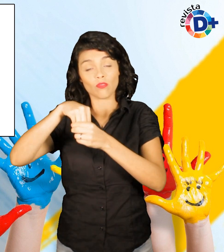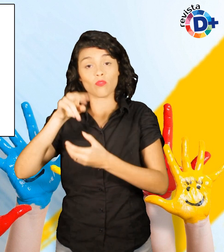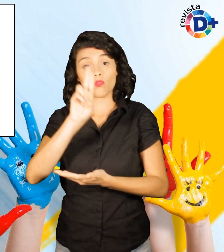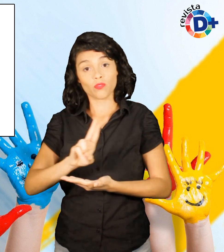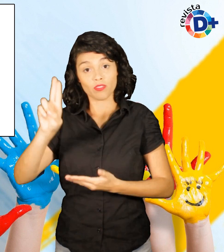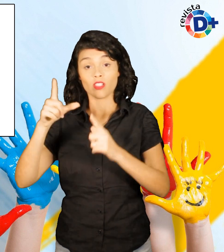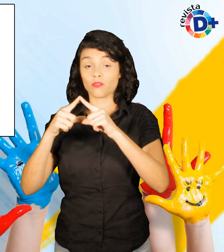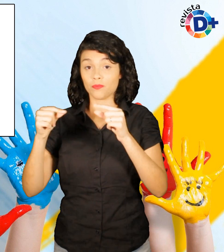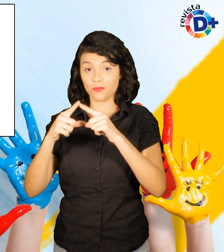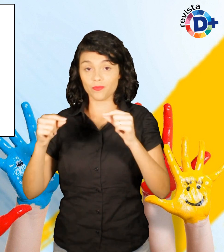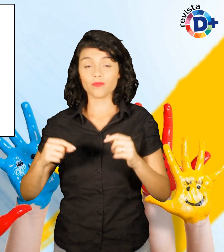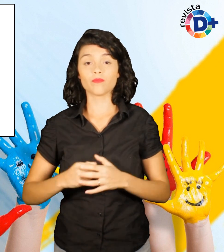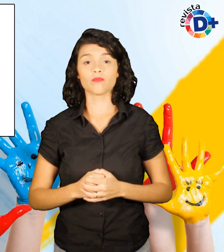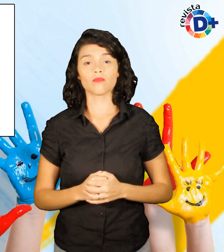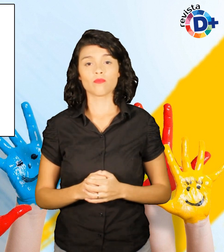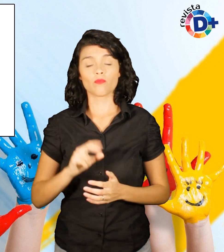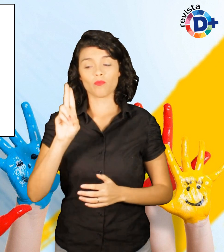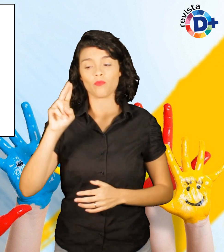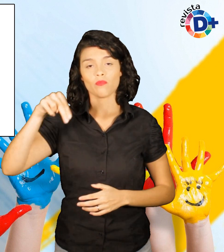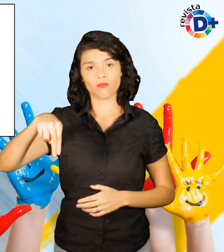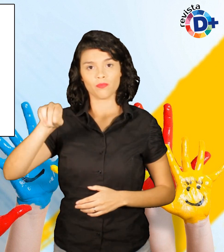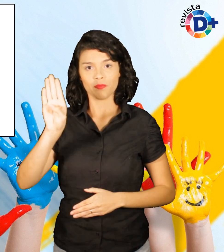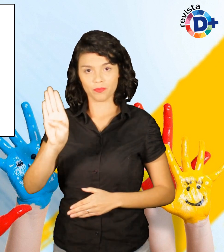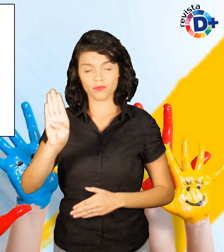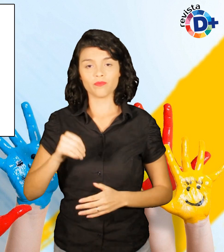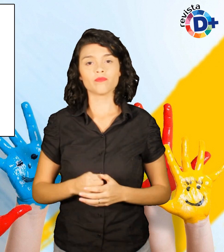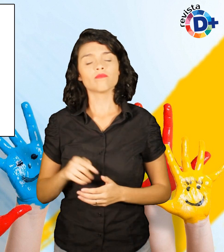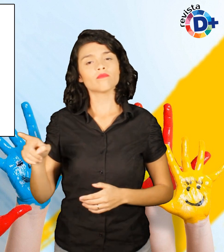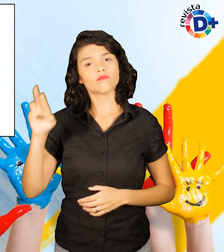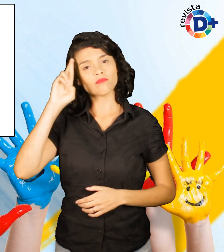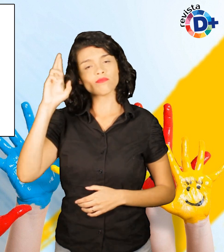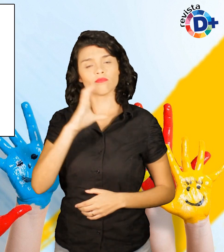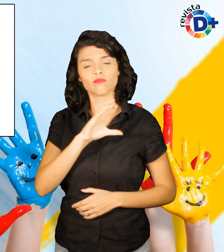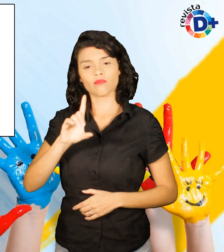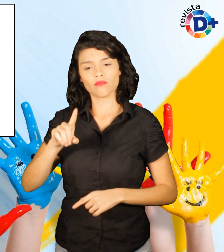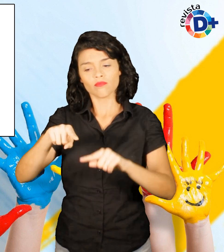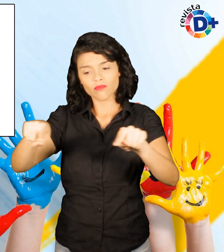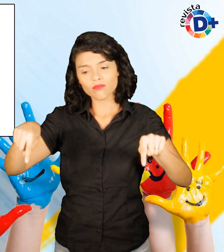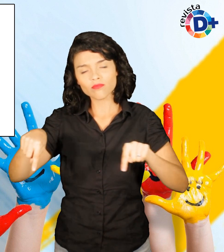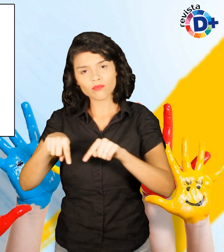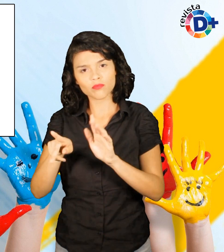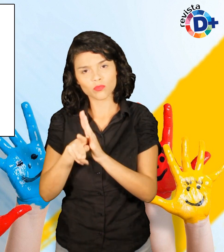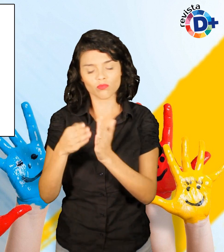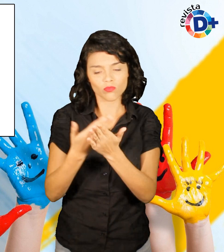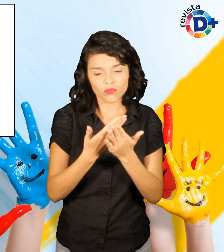Brasília, UNB. Coordenadora do Laboratório de Estudos e Pesquisas em Aprendizagem